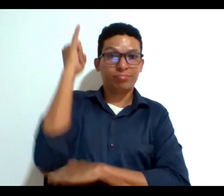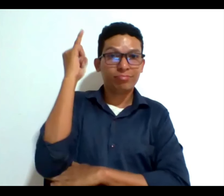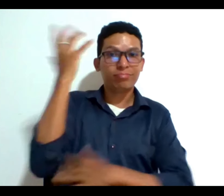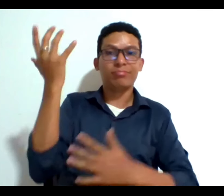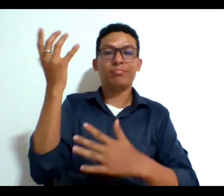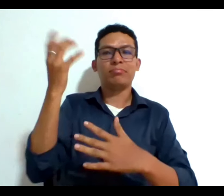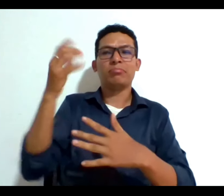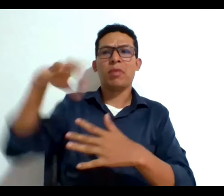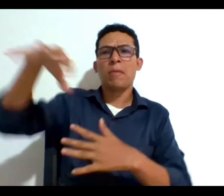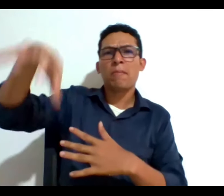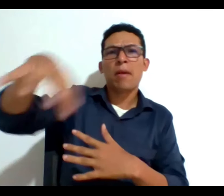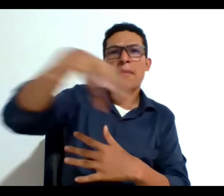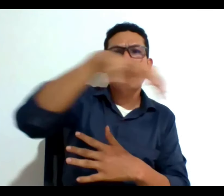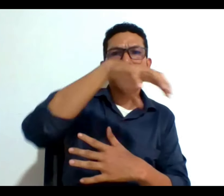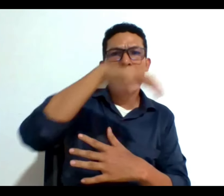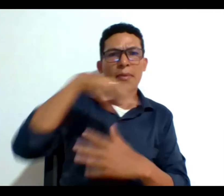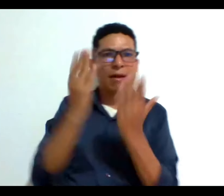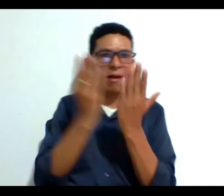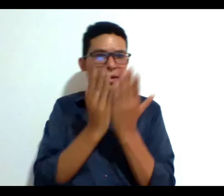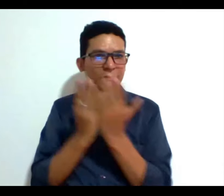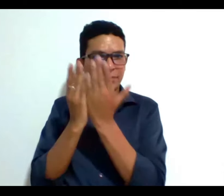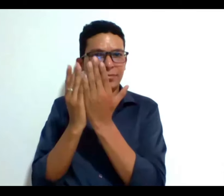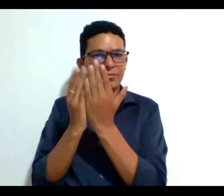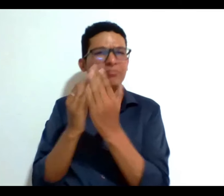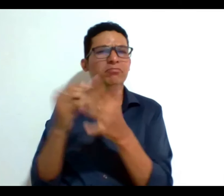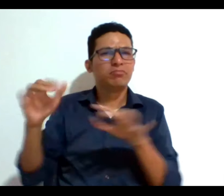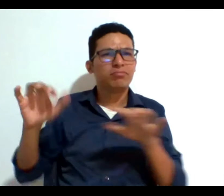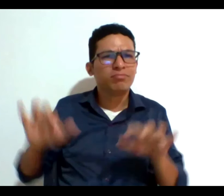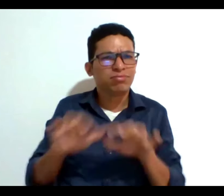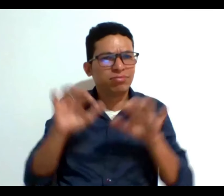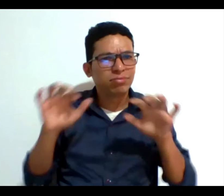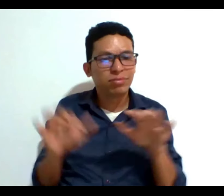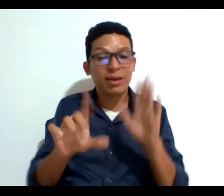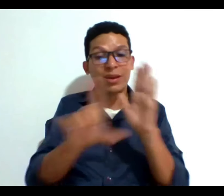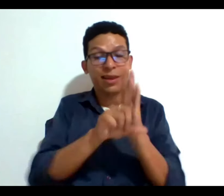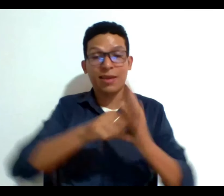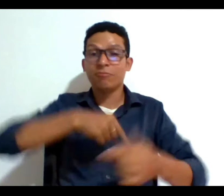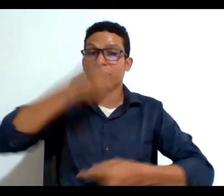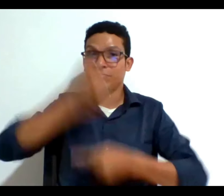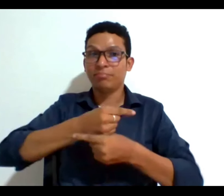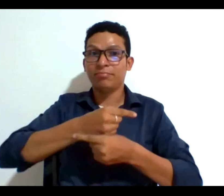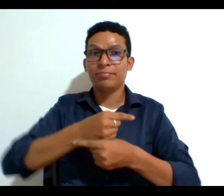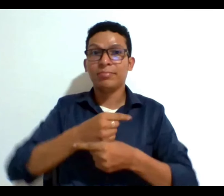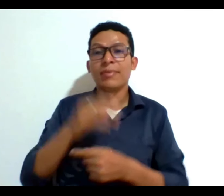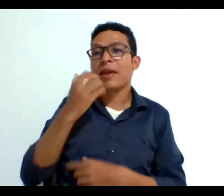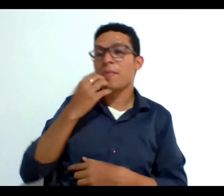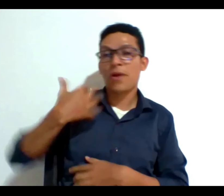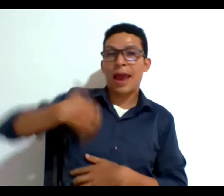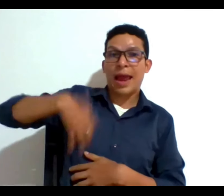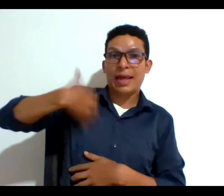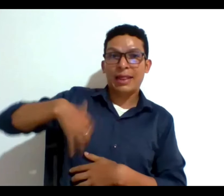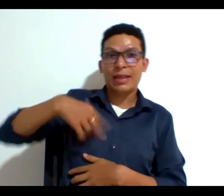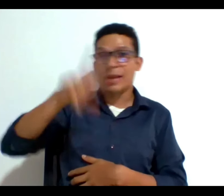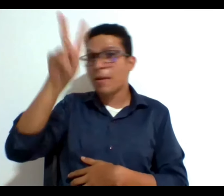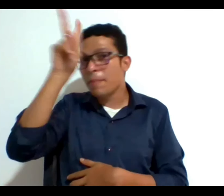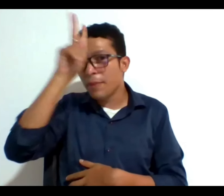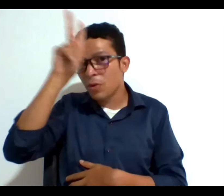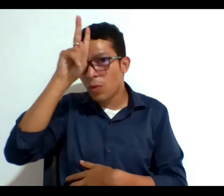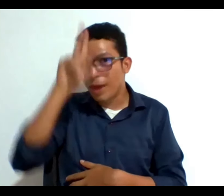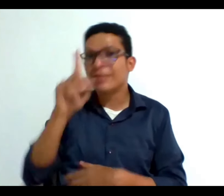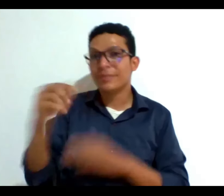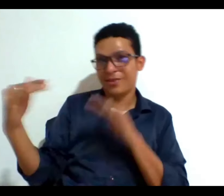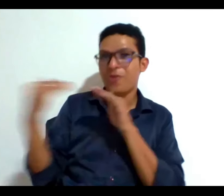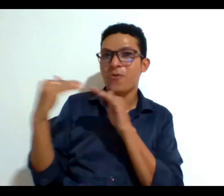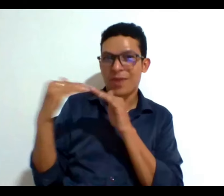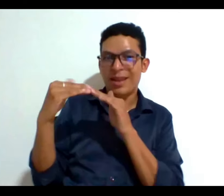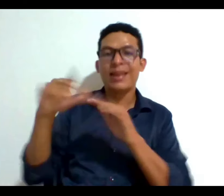han participado muy activamente uno en que esta ley sea una realidad y al igual que países como Argentina Perú hoy tenemos una ley de capacidad